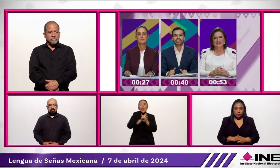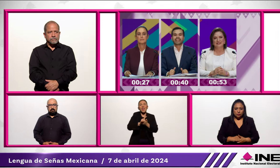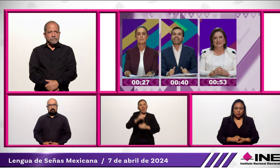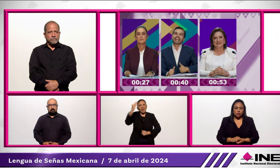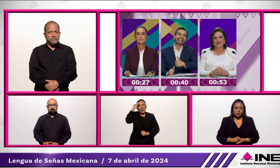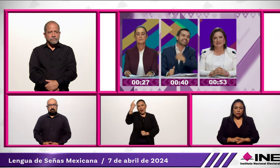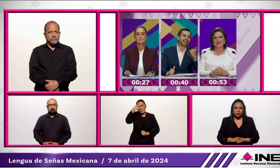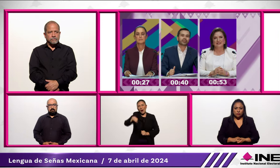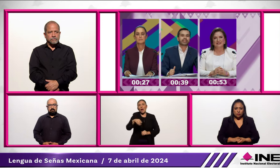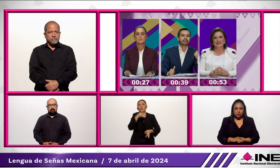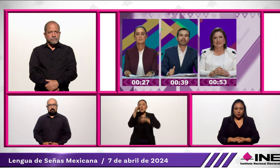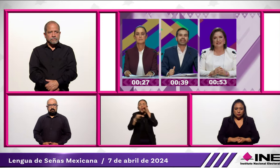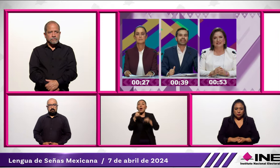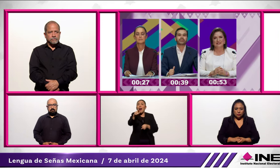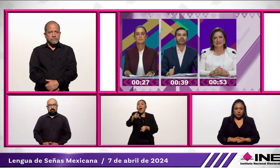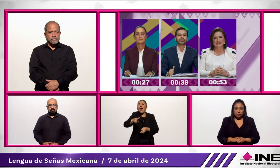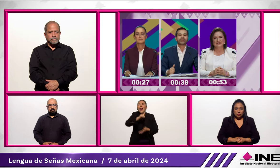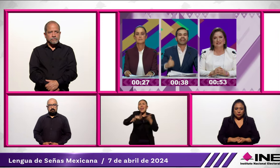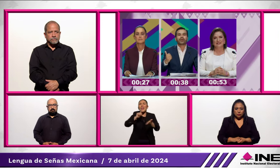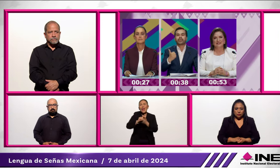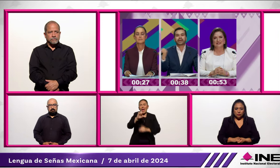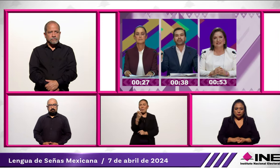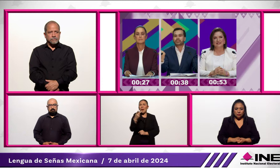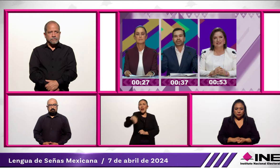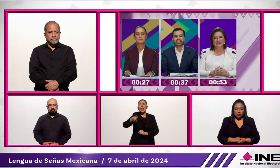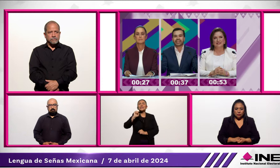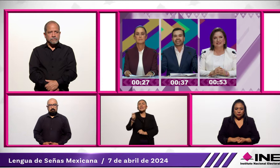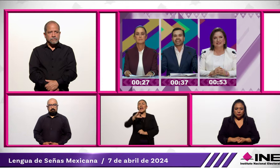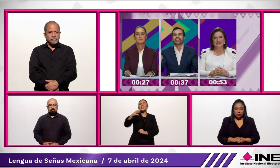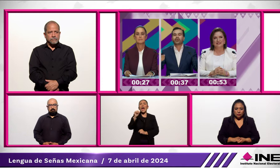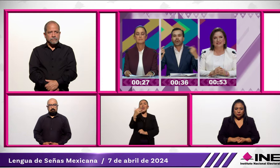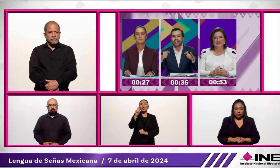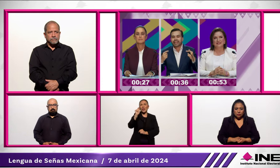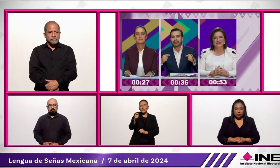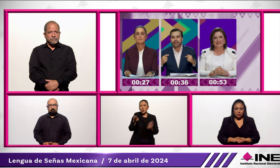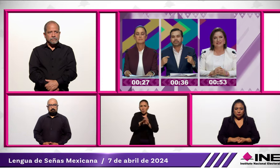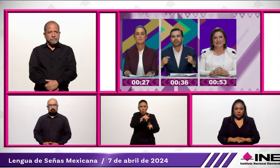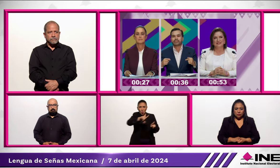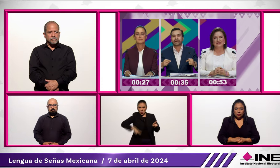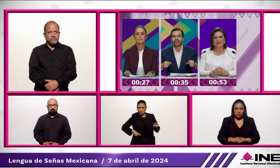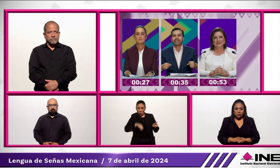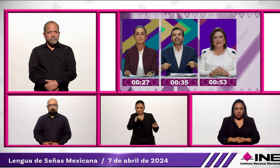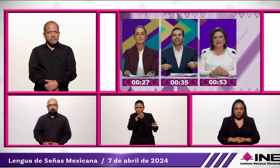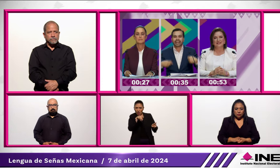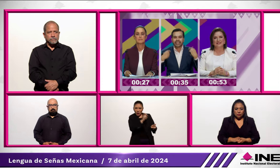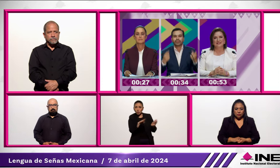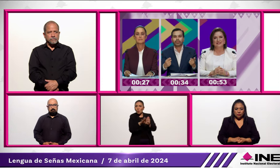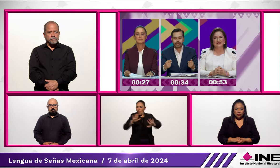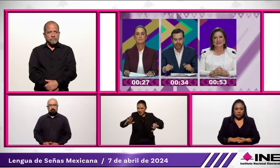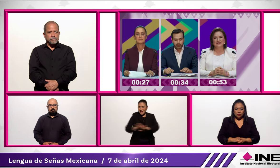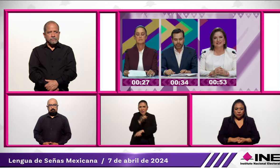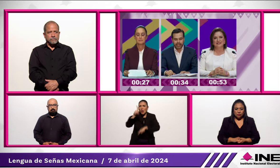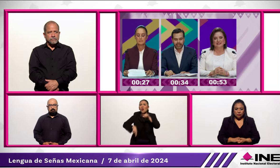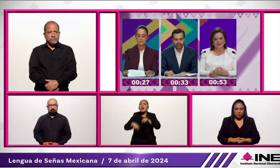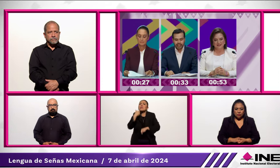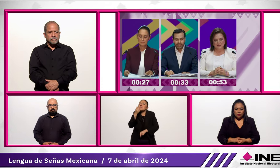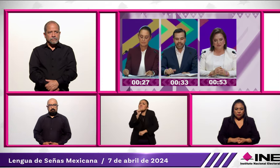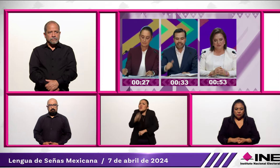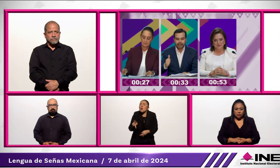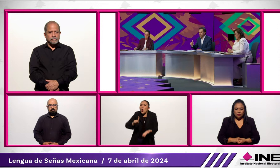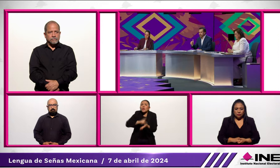Oficial, la Ley Chayote de Peña Nieto, que el gobierno de Morena, en lugar de cambiar y modificar, la quiso volver a